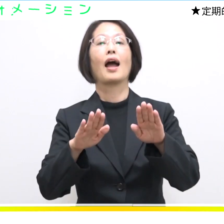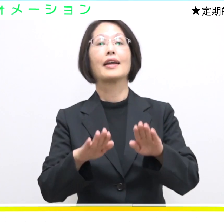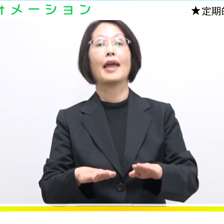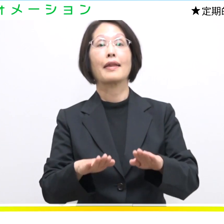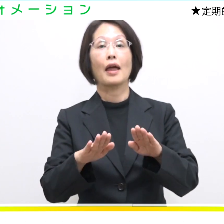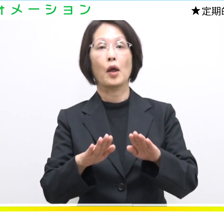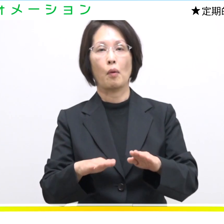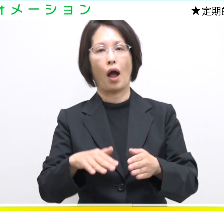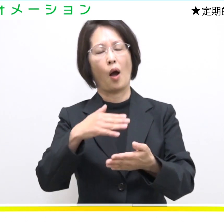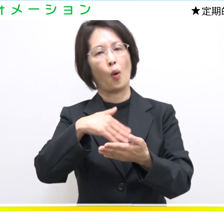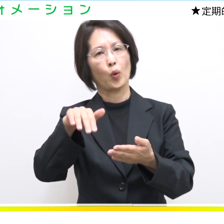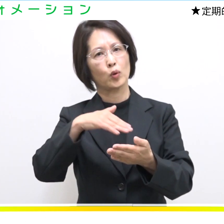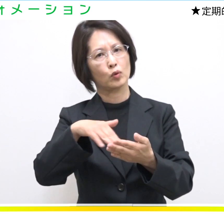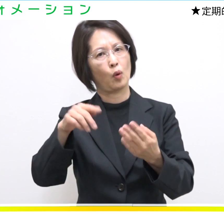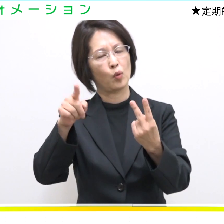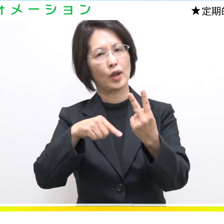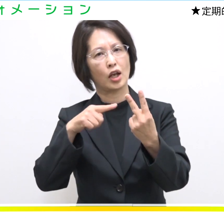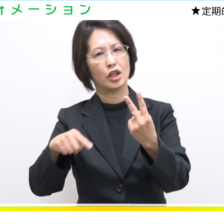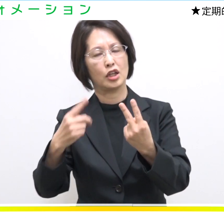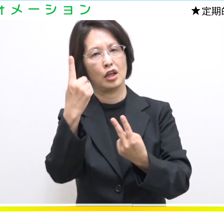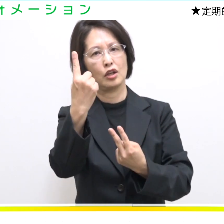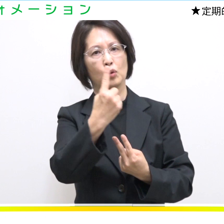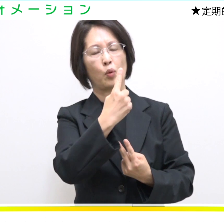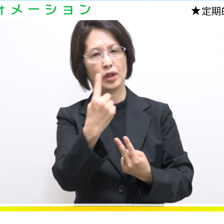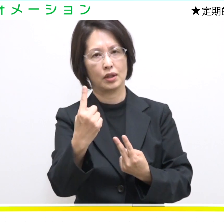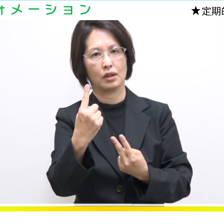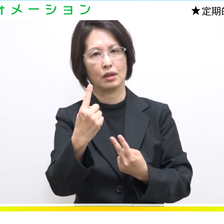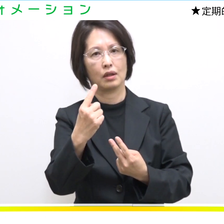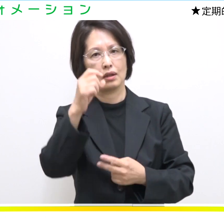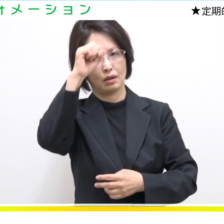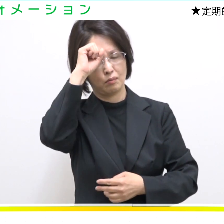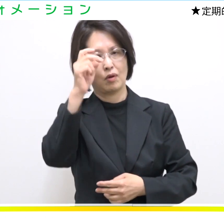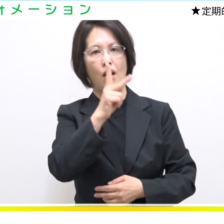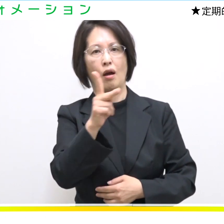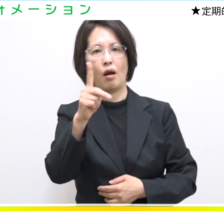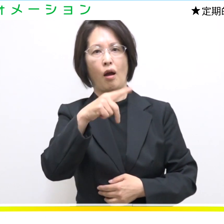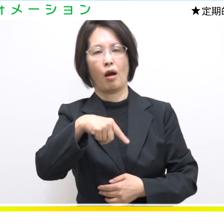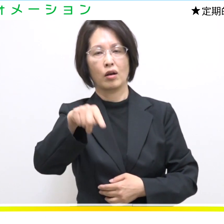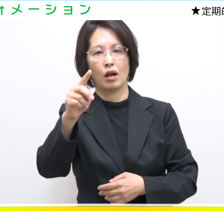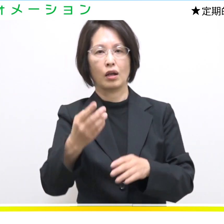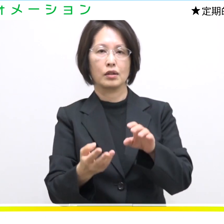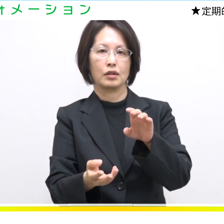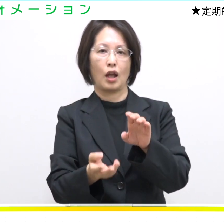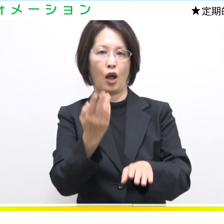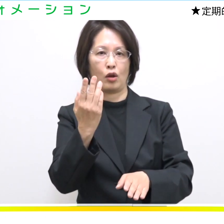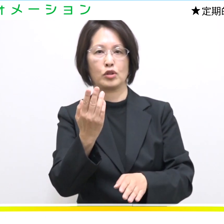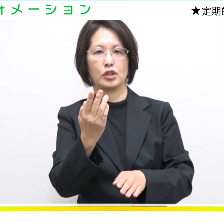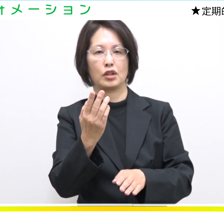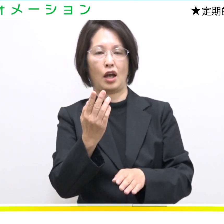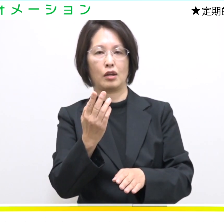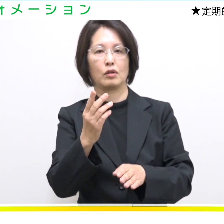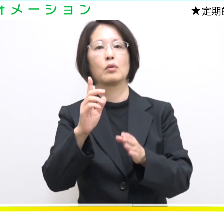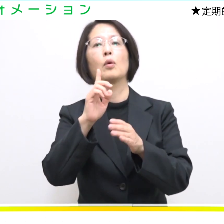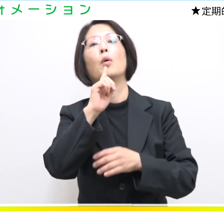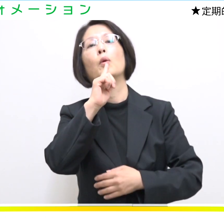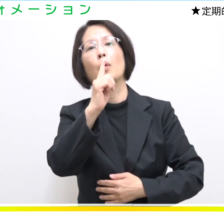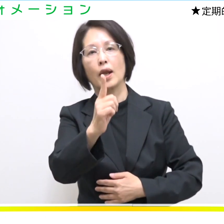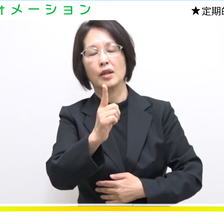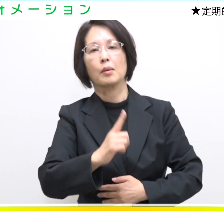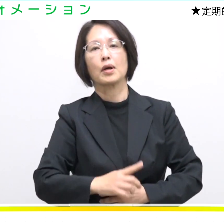現代はおよそ2人に1人が癌になる時代と言われてい